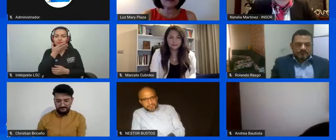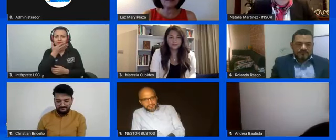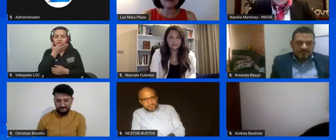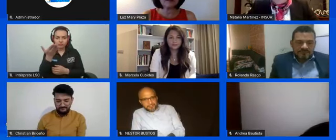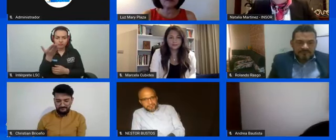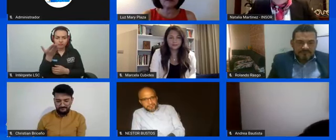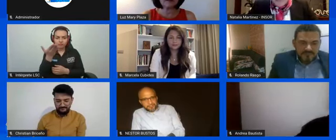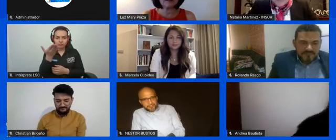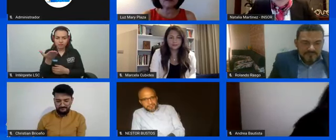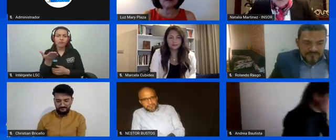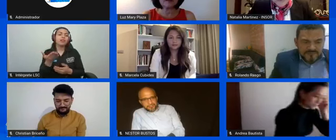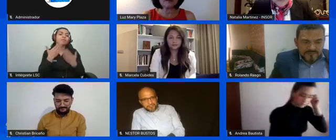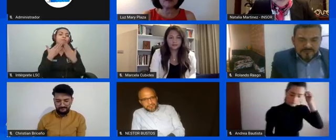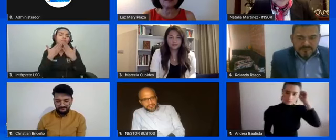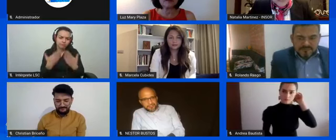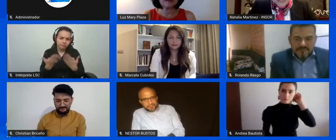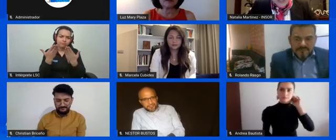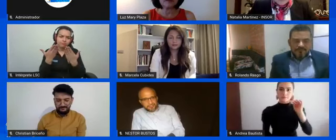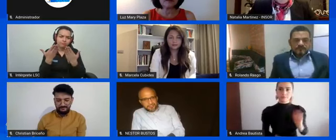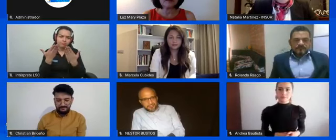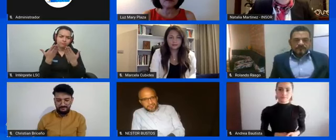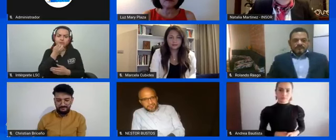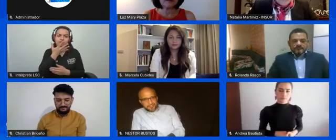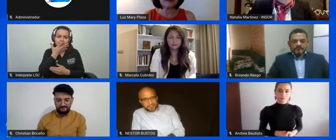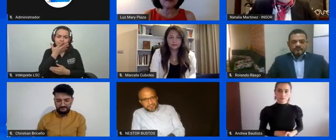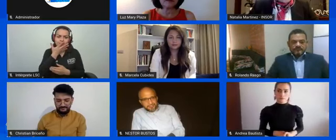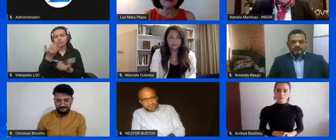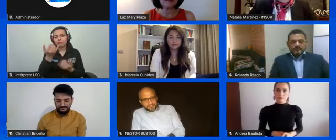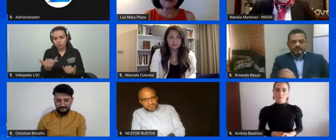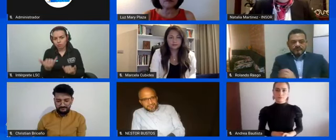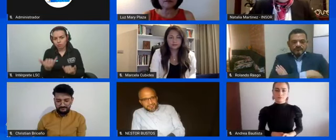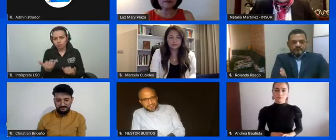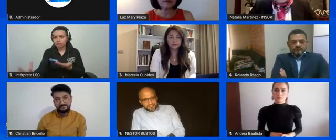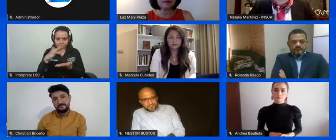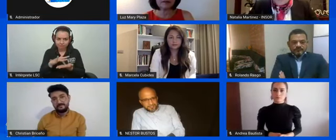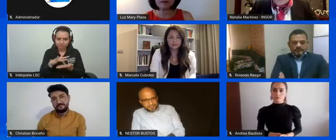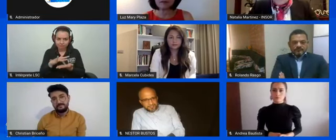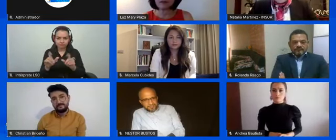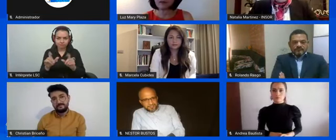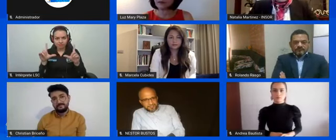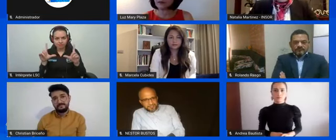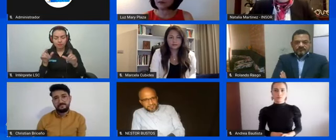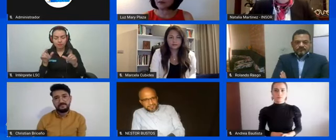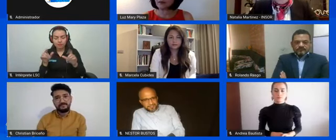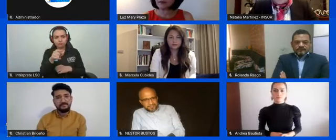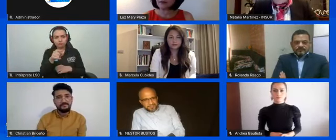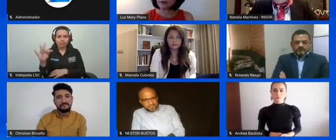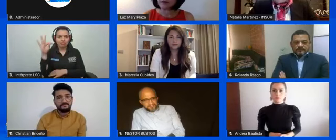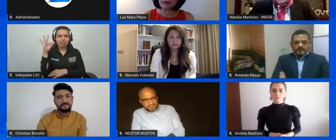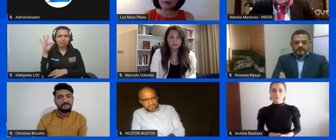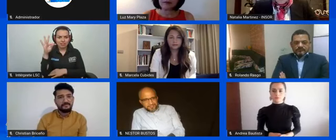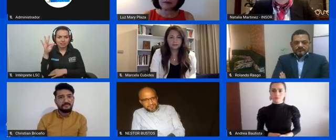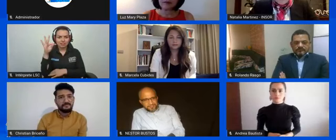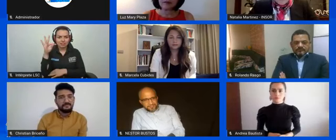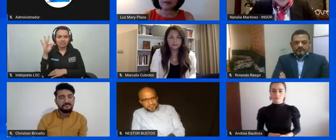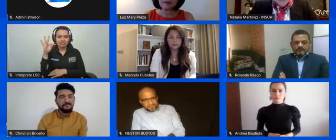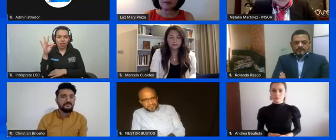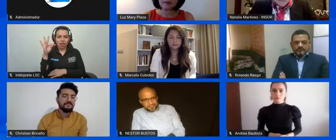por acompañarnos. Tú has sido testigo desde otro lado, desde diferentes momentos del